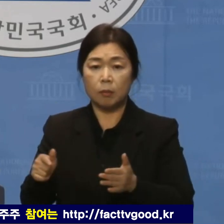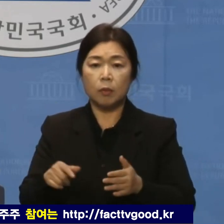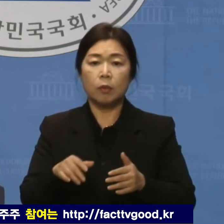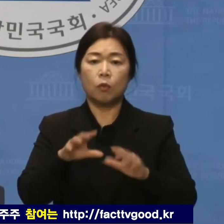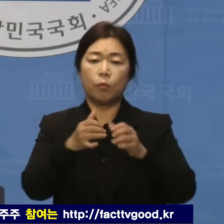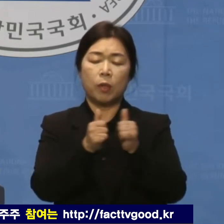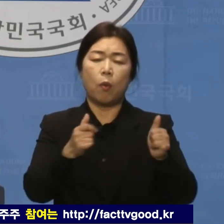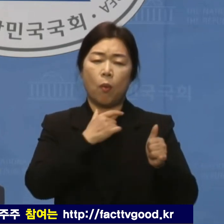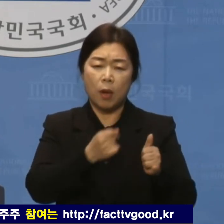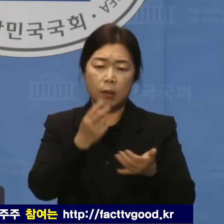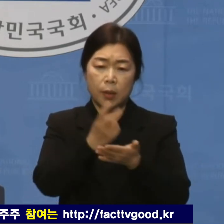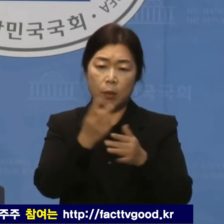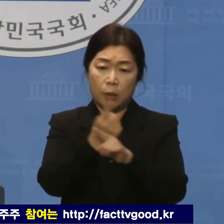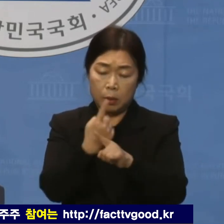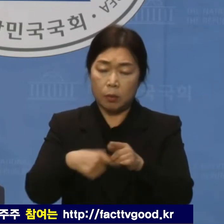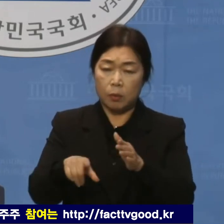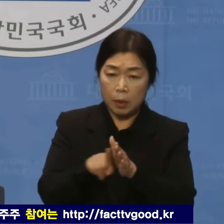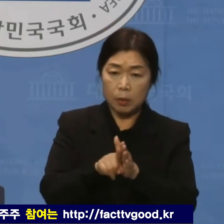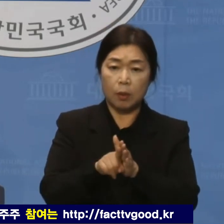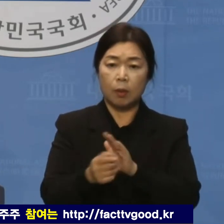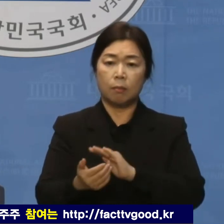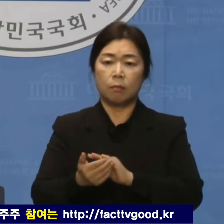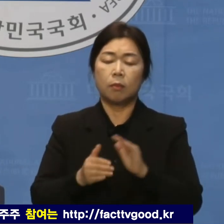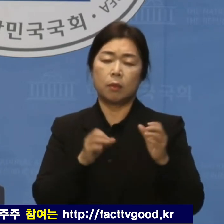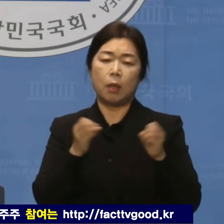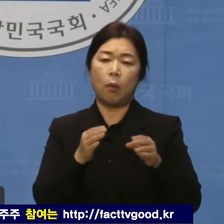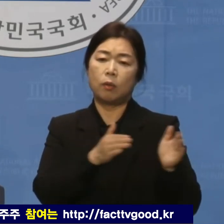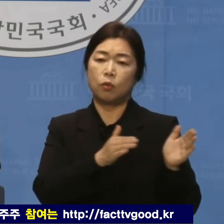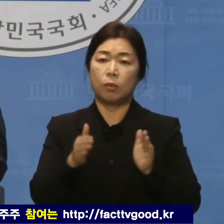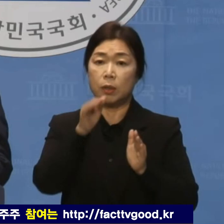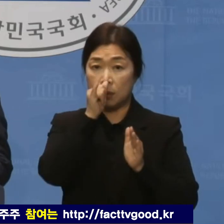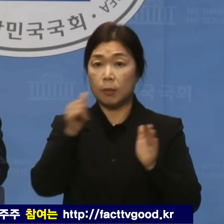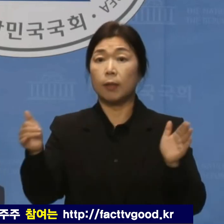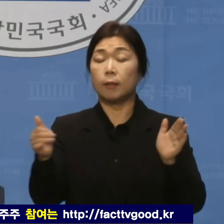언제든 대화할 준비가 되어 있습니다